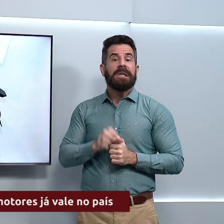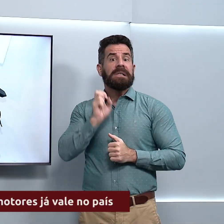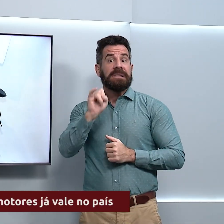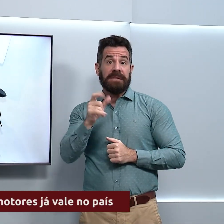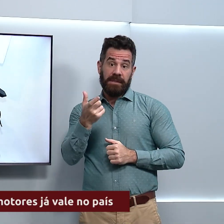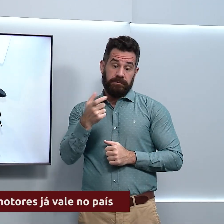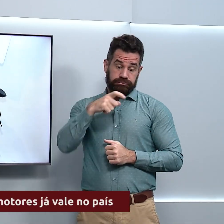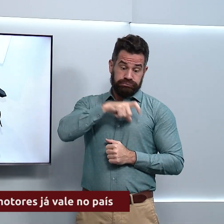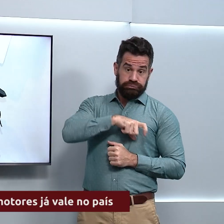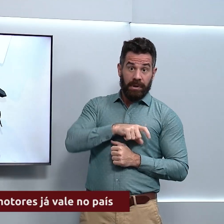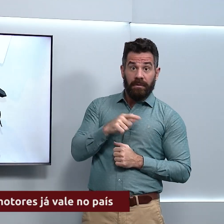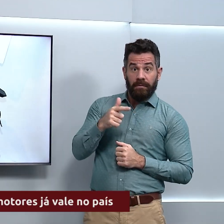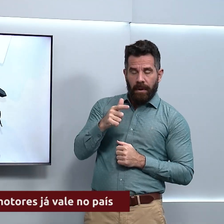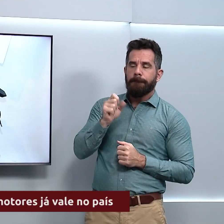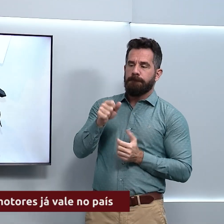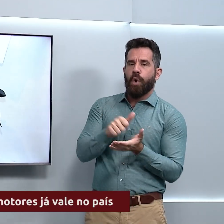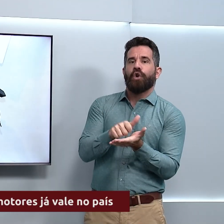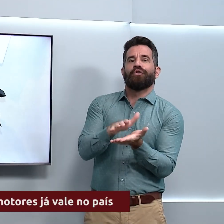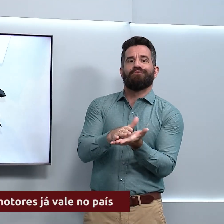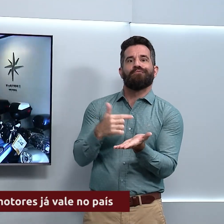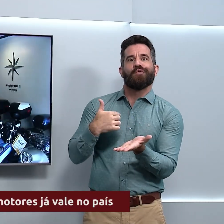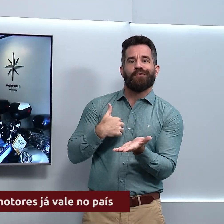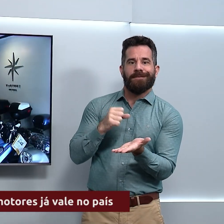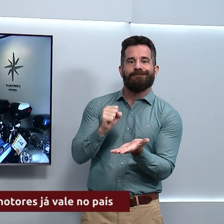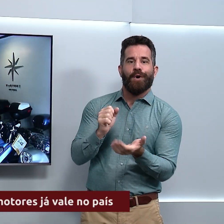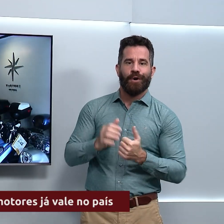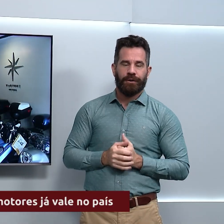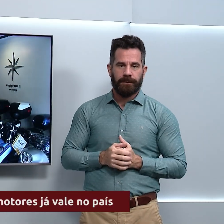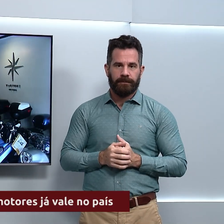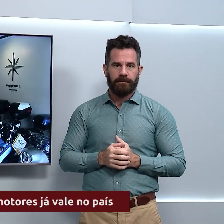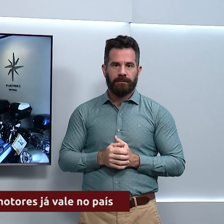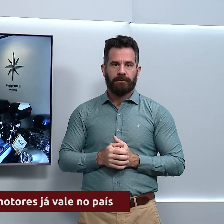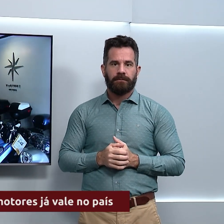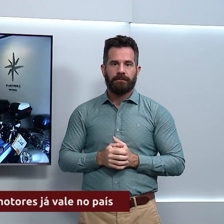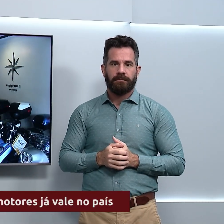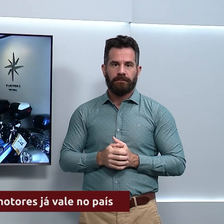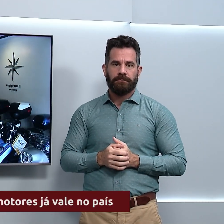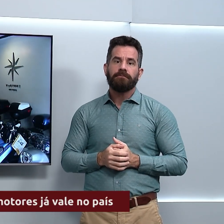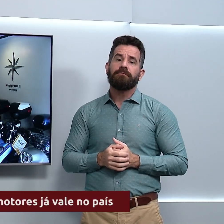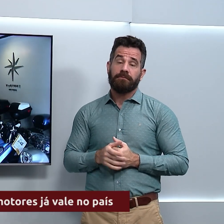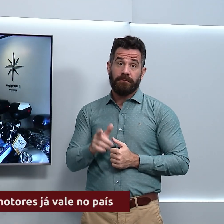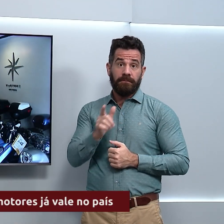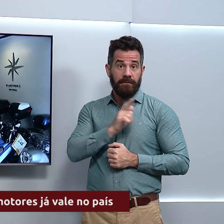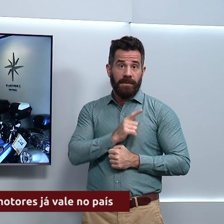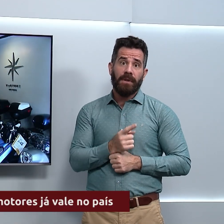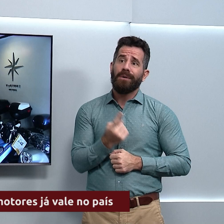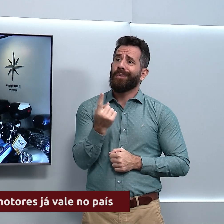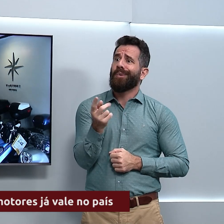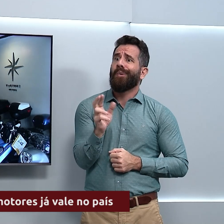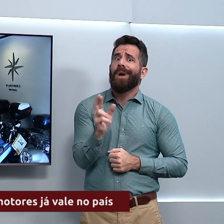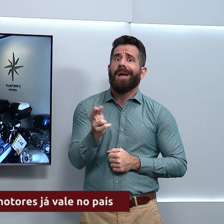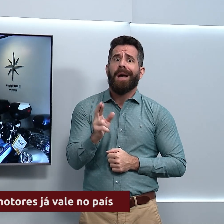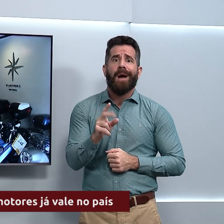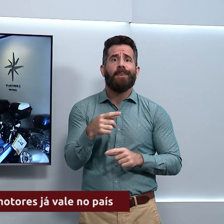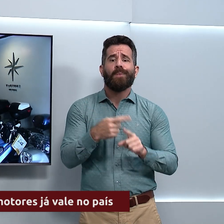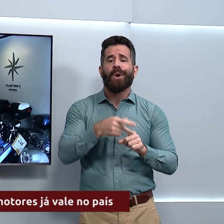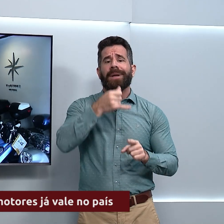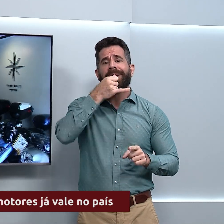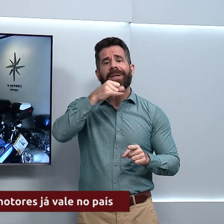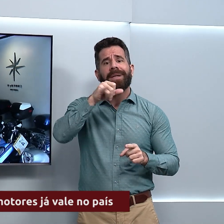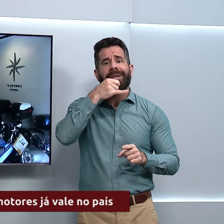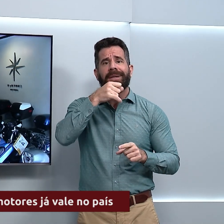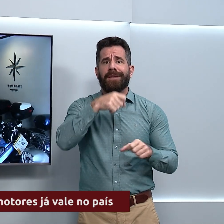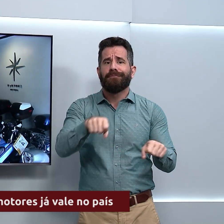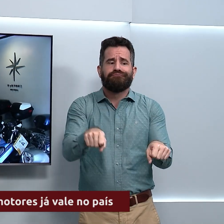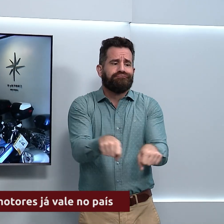sem habilitação pode ser multado. Gasta menos de R$1 para fazer a carga do 0 ao 100%, né? Em torno de 70 a 90 centavos. Para